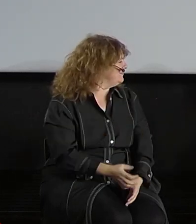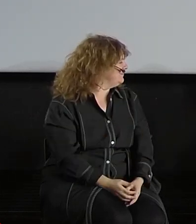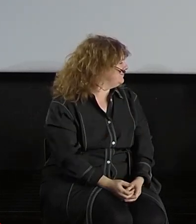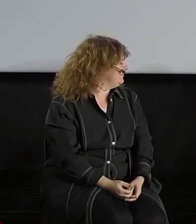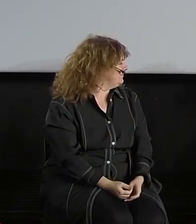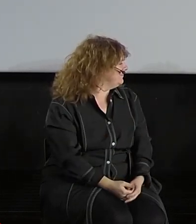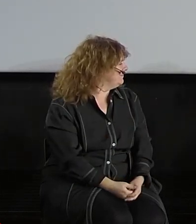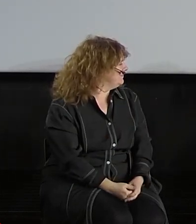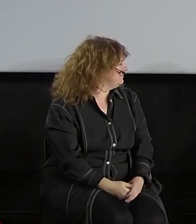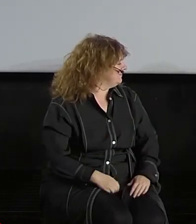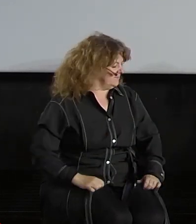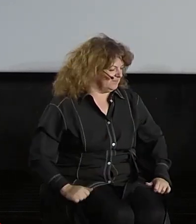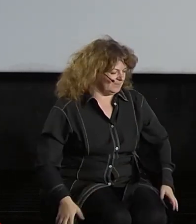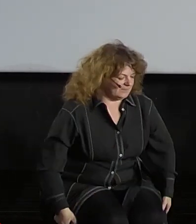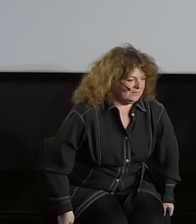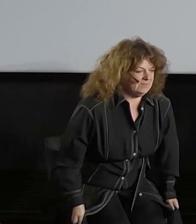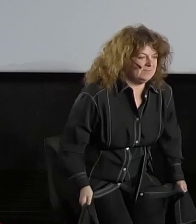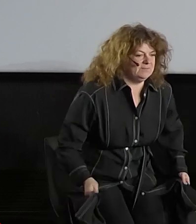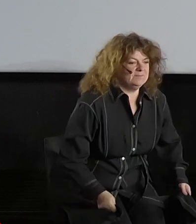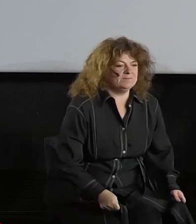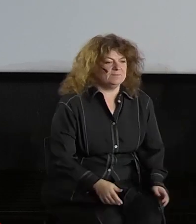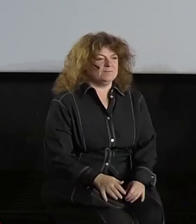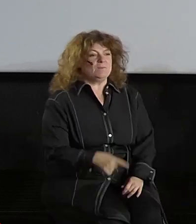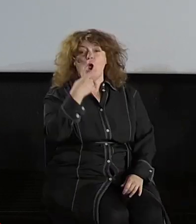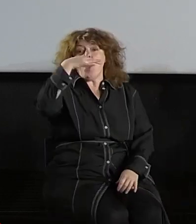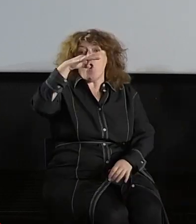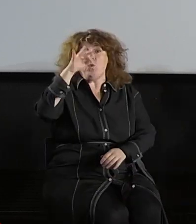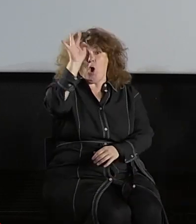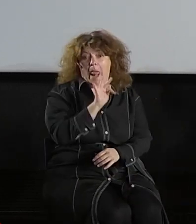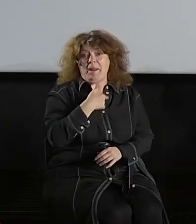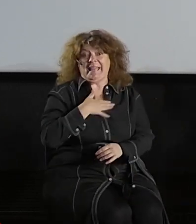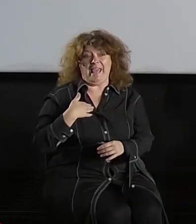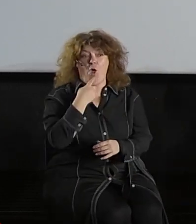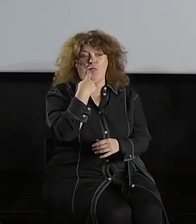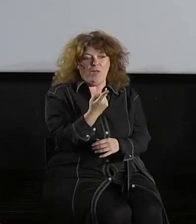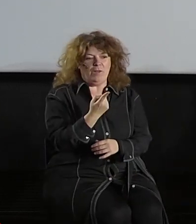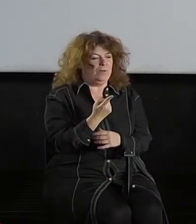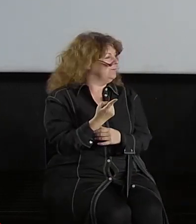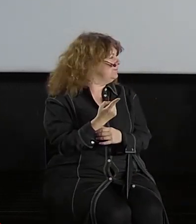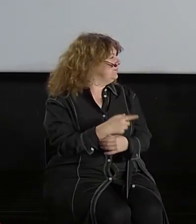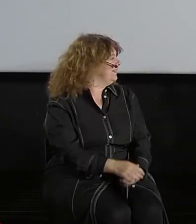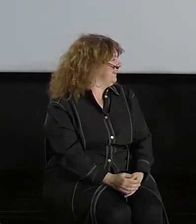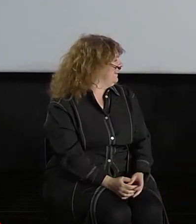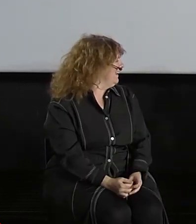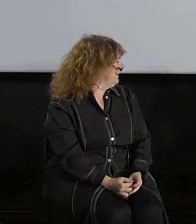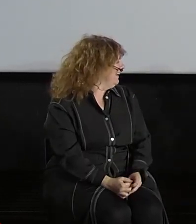lo único de la película que quería destacar es que no habido subtítulo si eso es un poco un poco